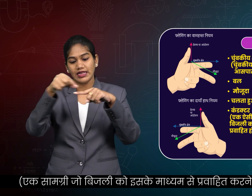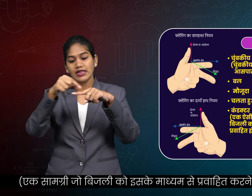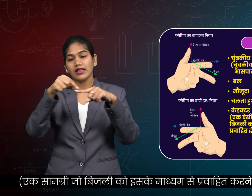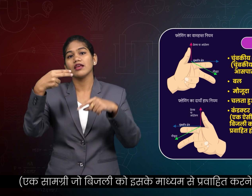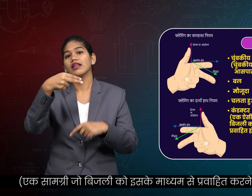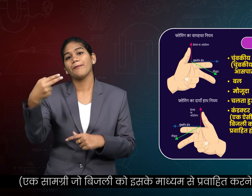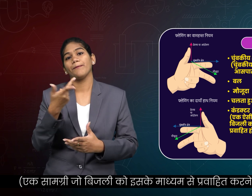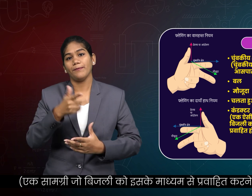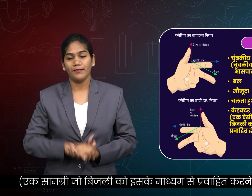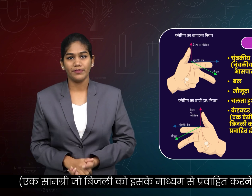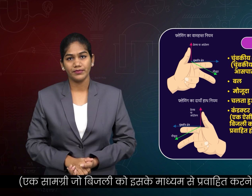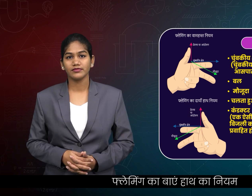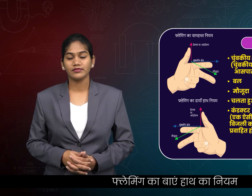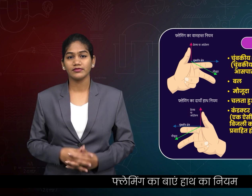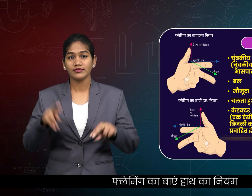है।